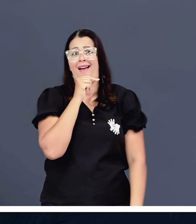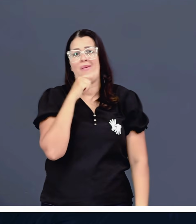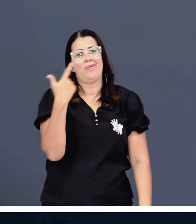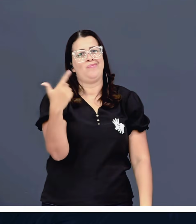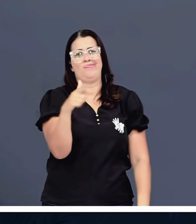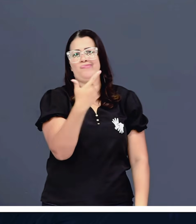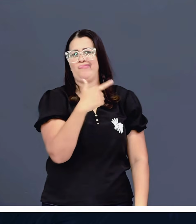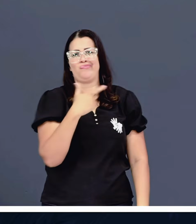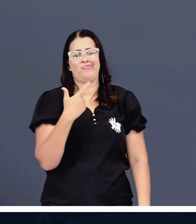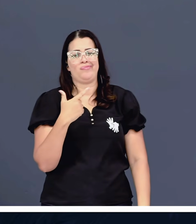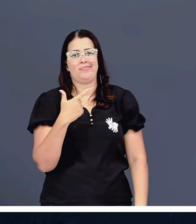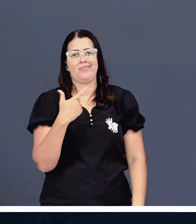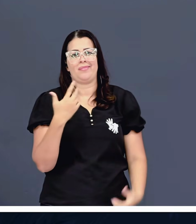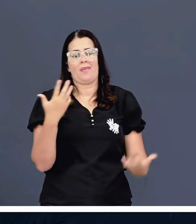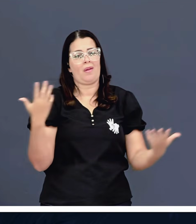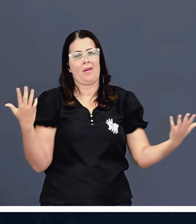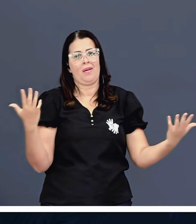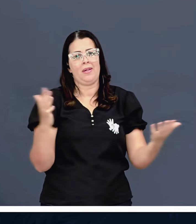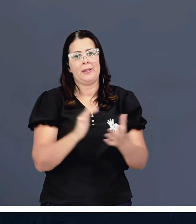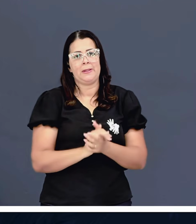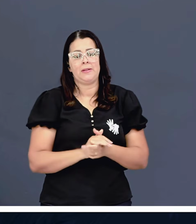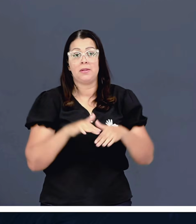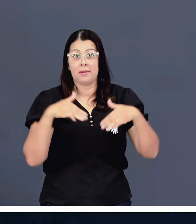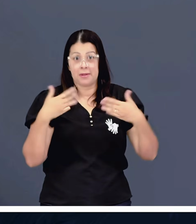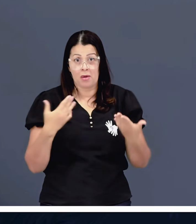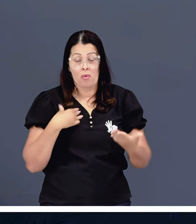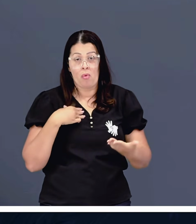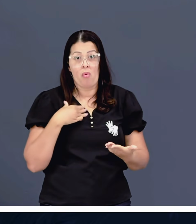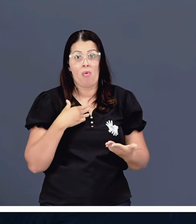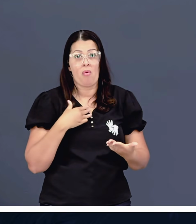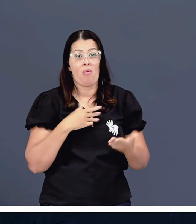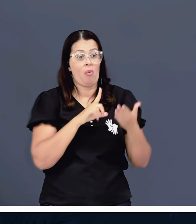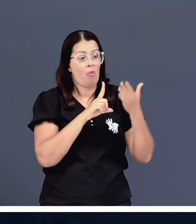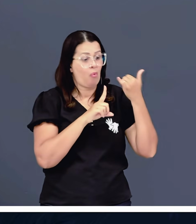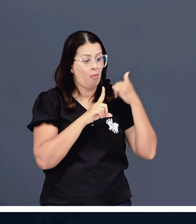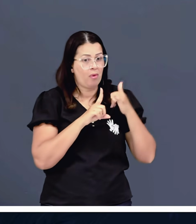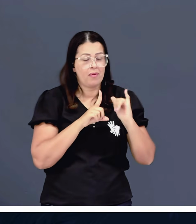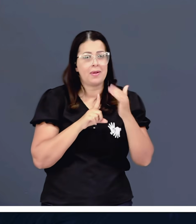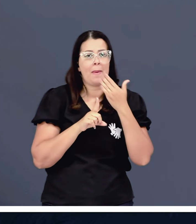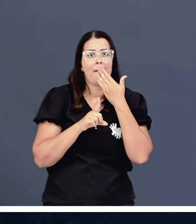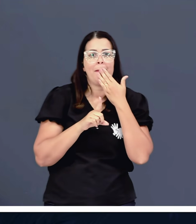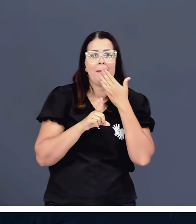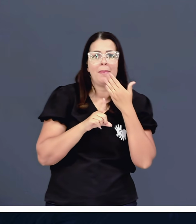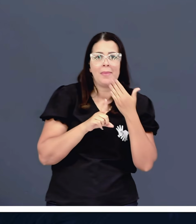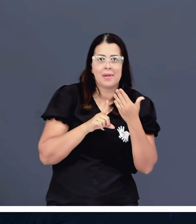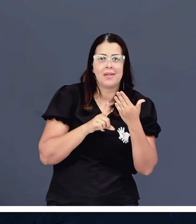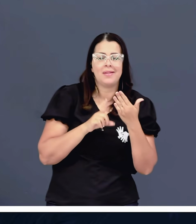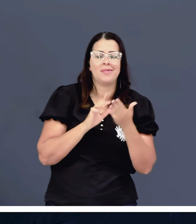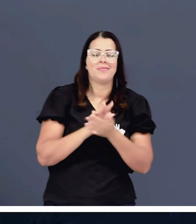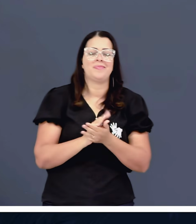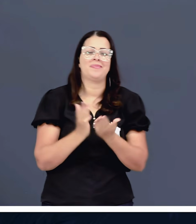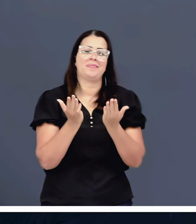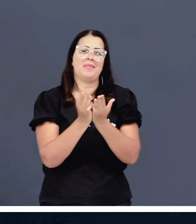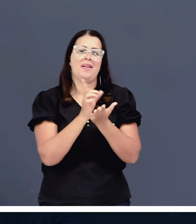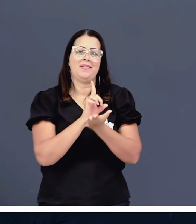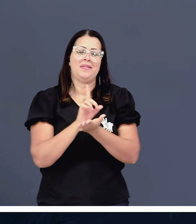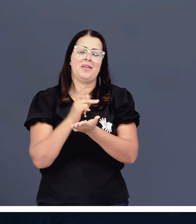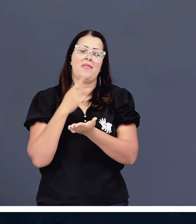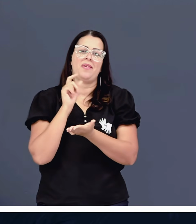momento ali era algo muito raro, e foi exatamente o que o profeta pediu. E a palavra